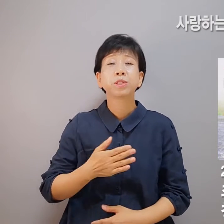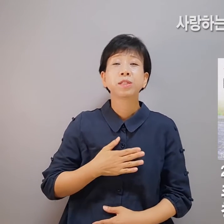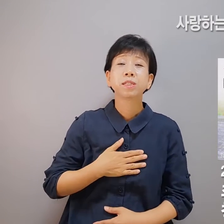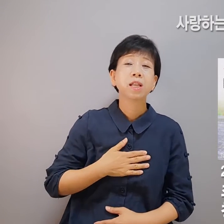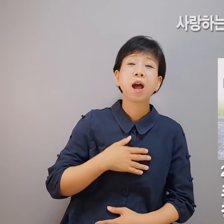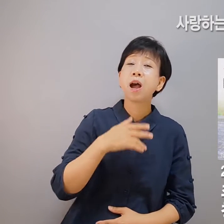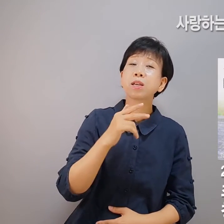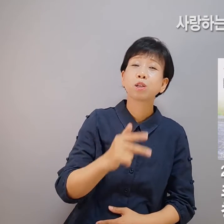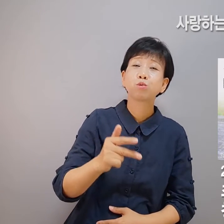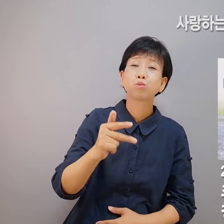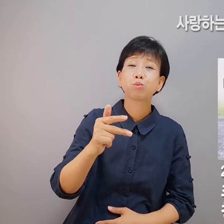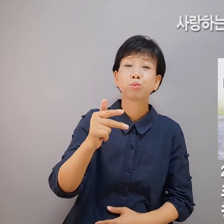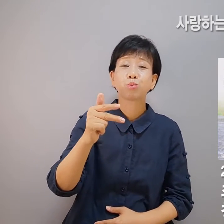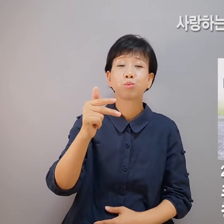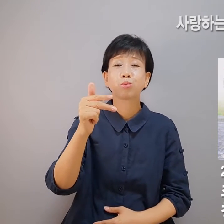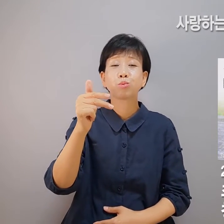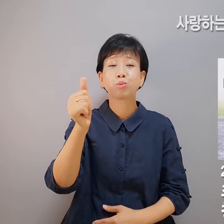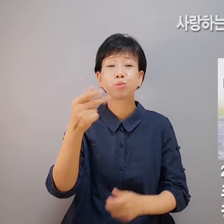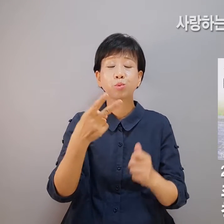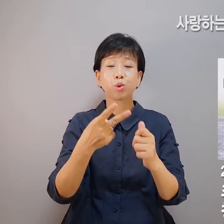보배로우신 나의 주